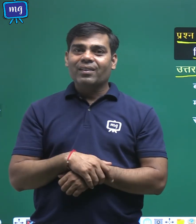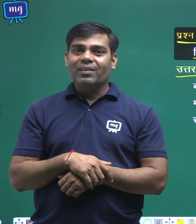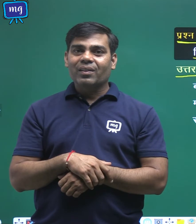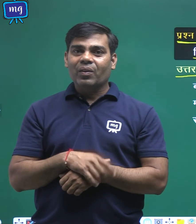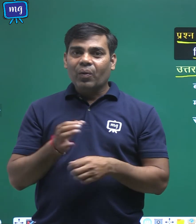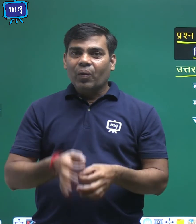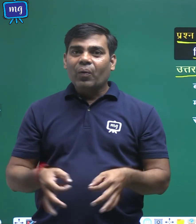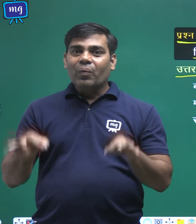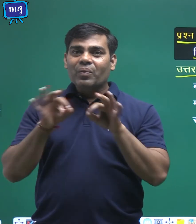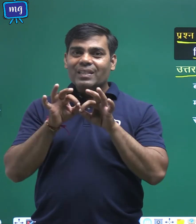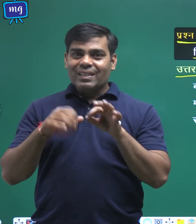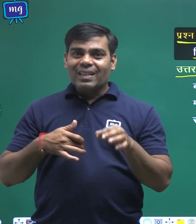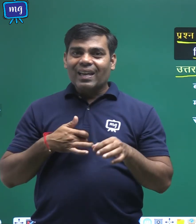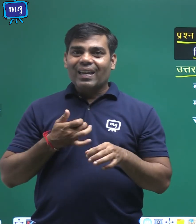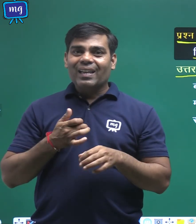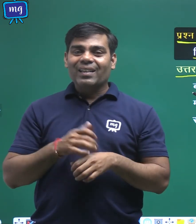विशेषताएं